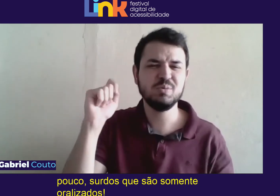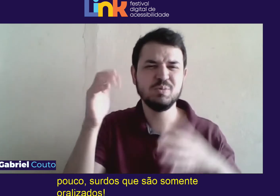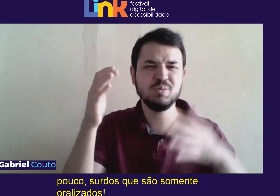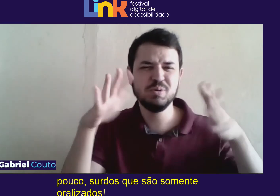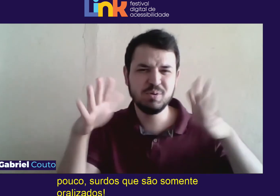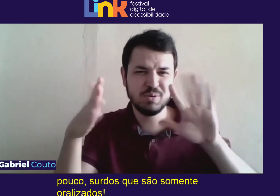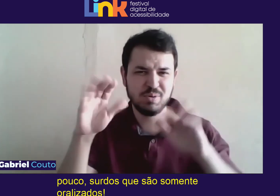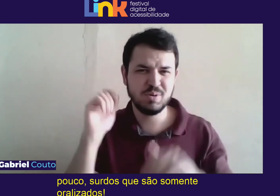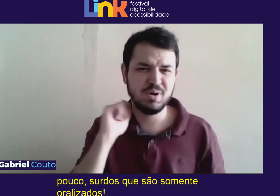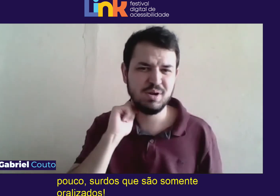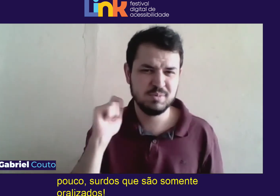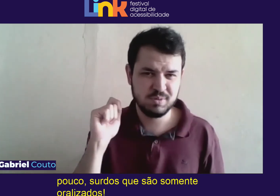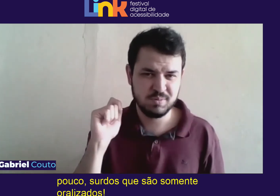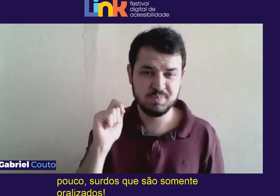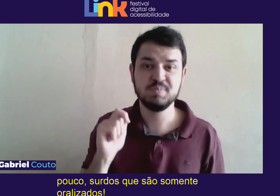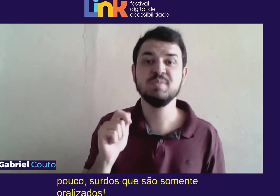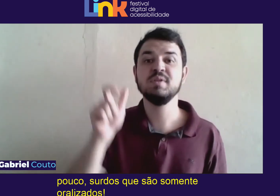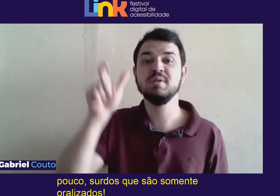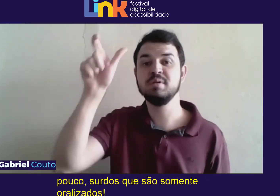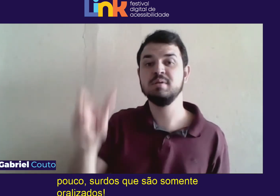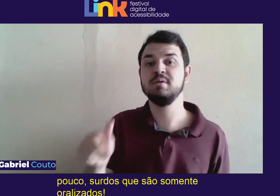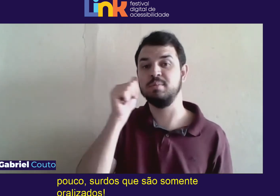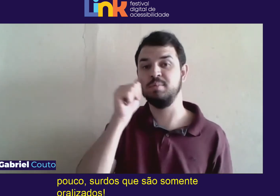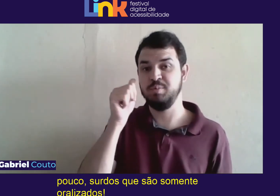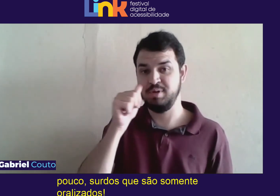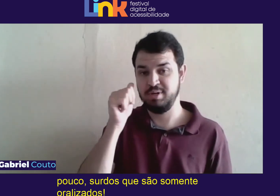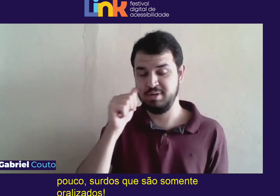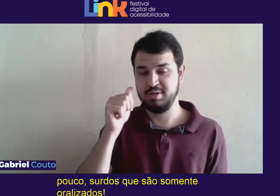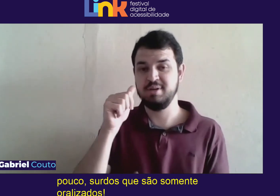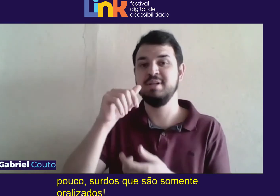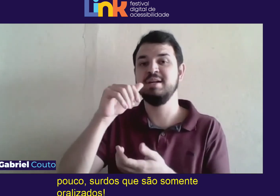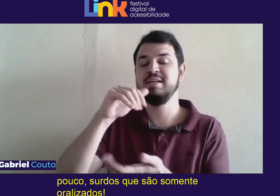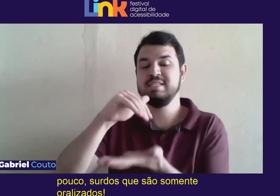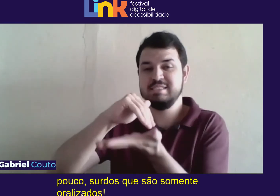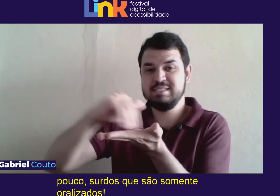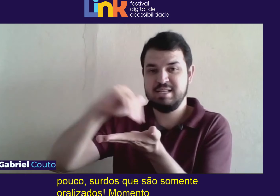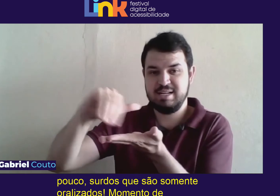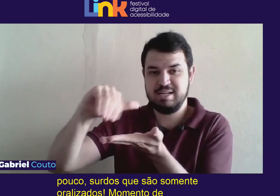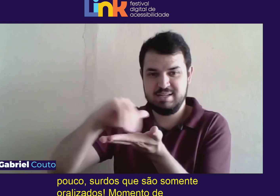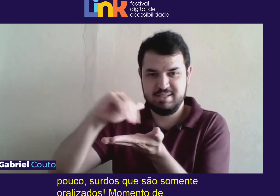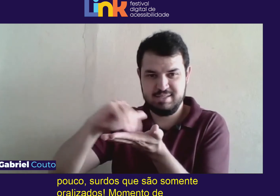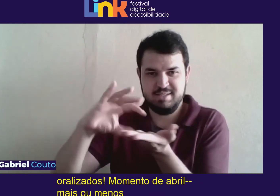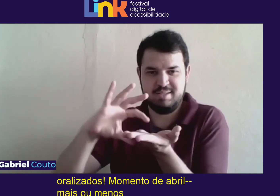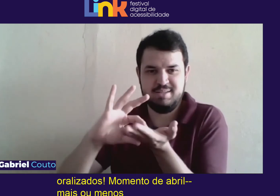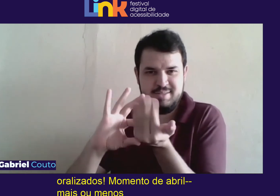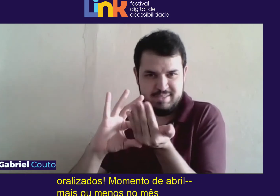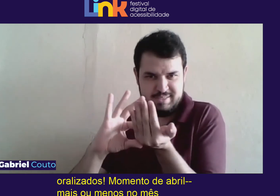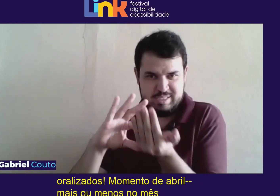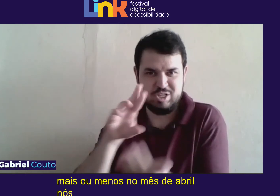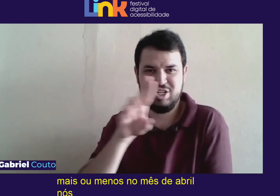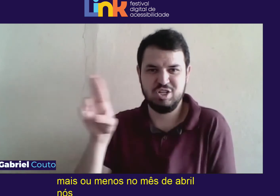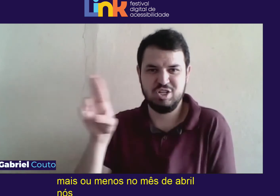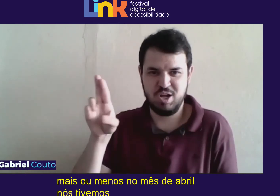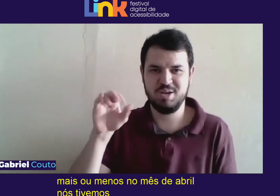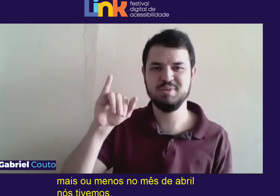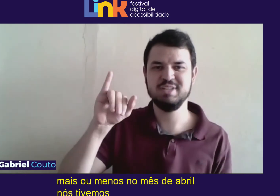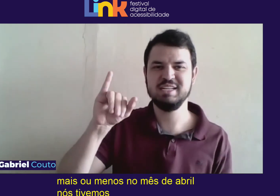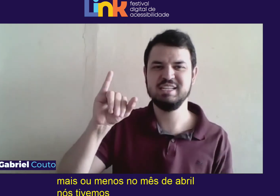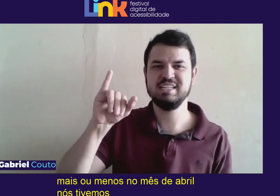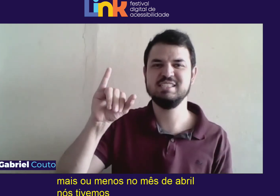No mês de abril, mais ou menos no mês de abril, nós tivemos a secretária